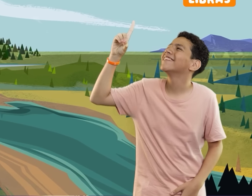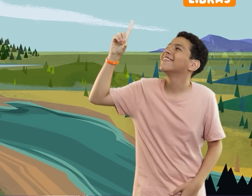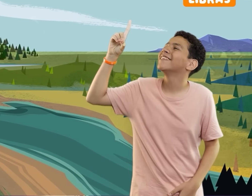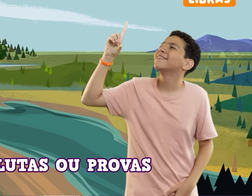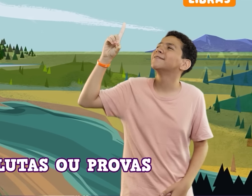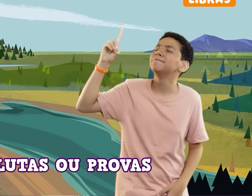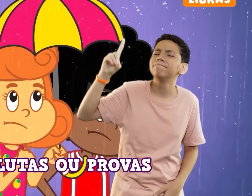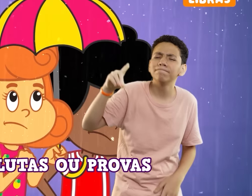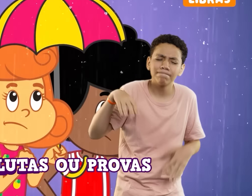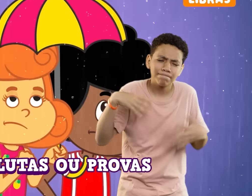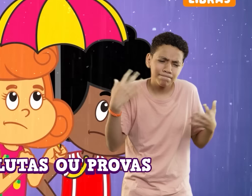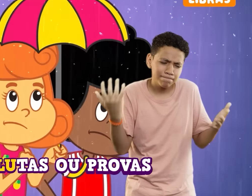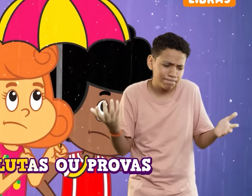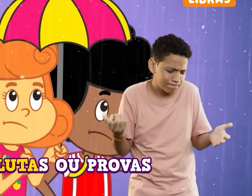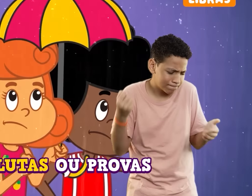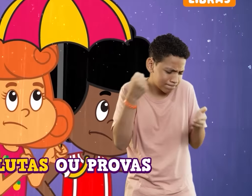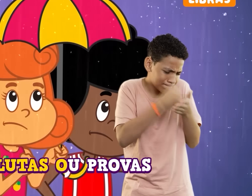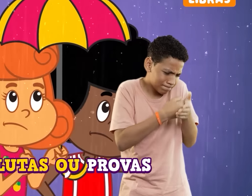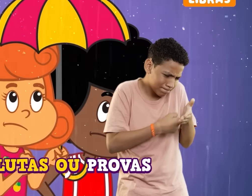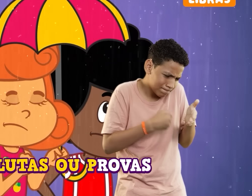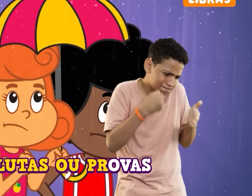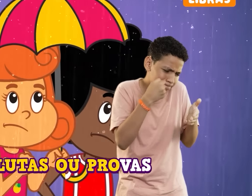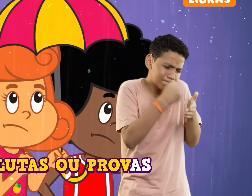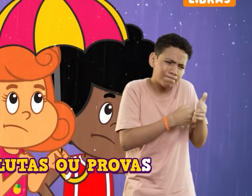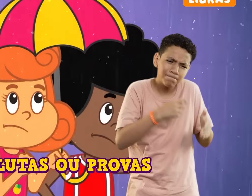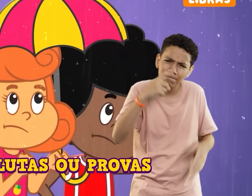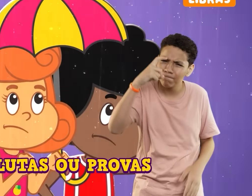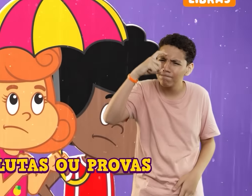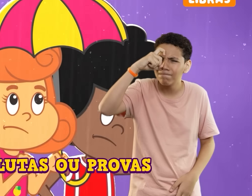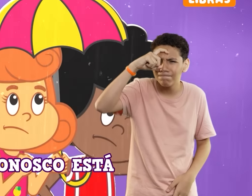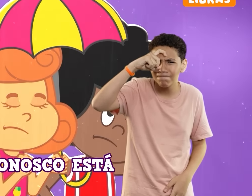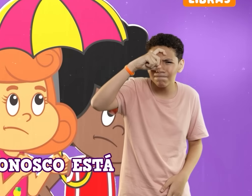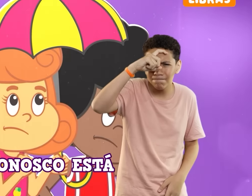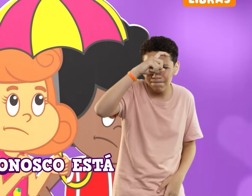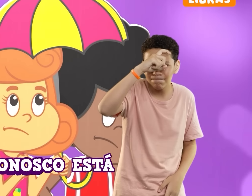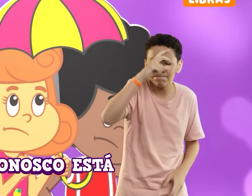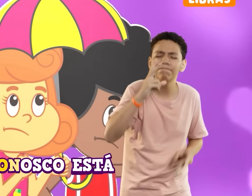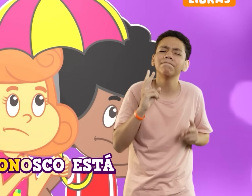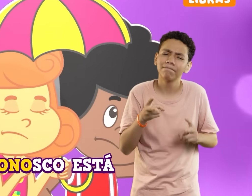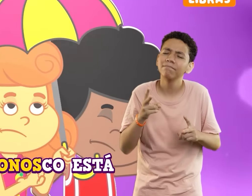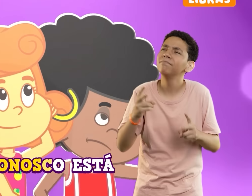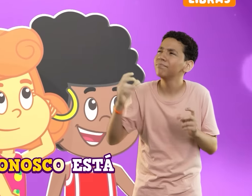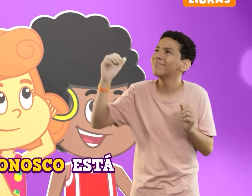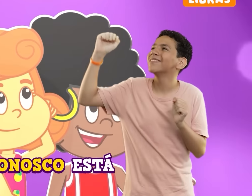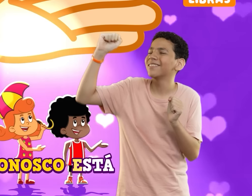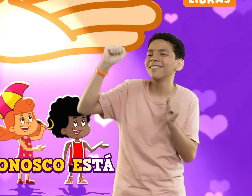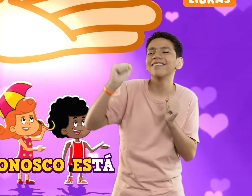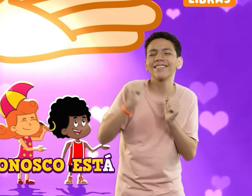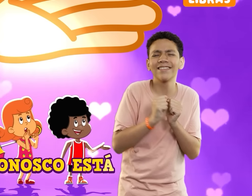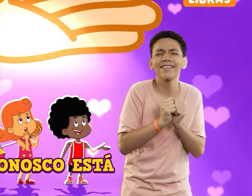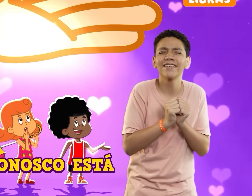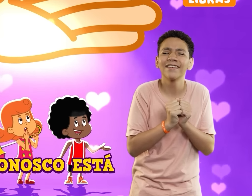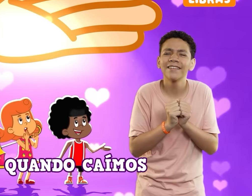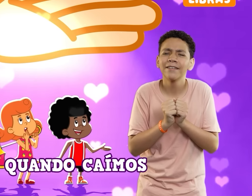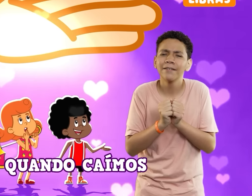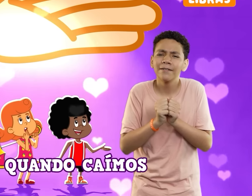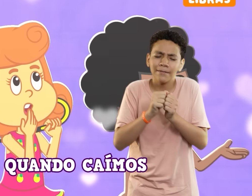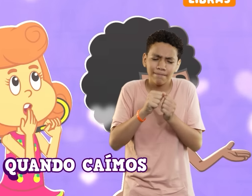é. E quando em lutas ou provas, sempre conosco